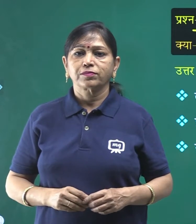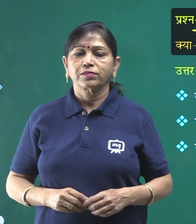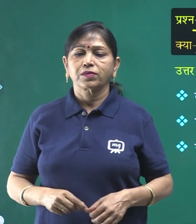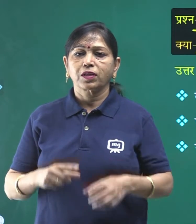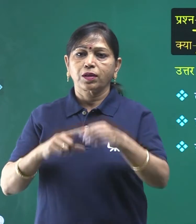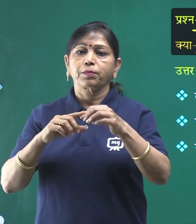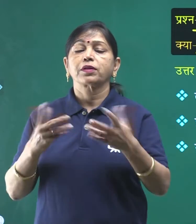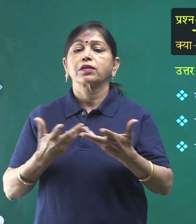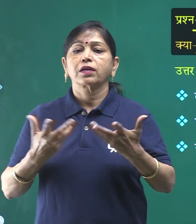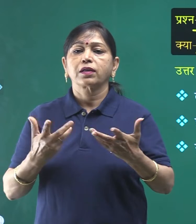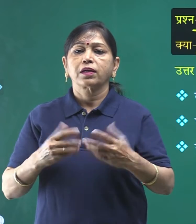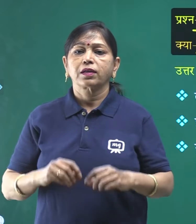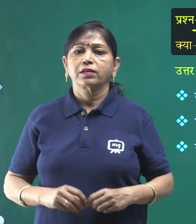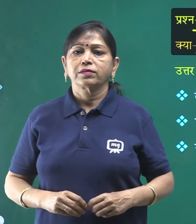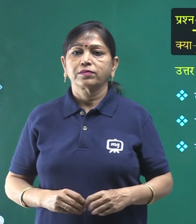अभिलक्षण क्या क्या हैं?